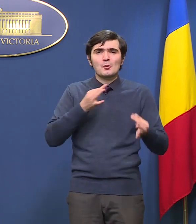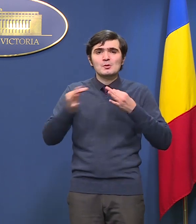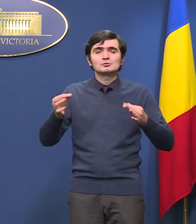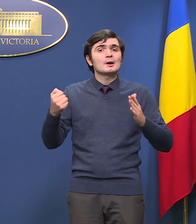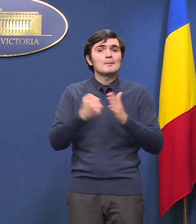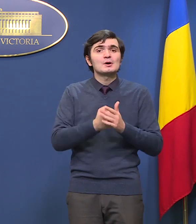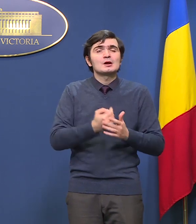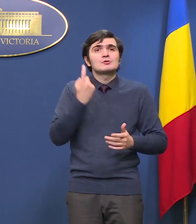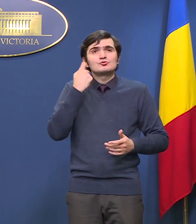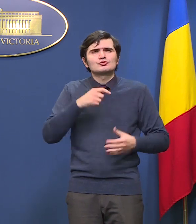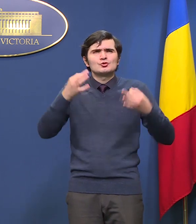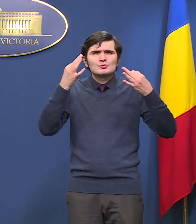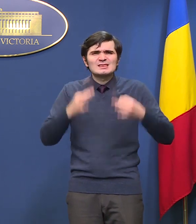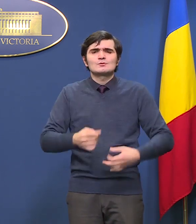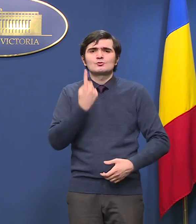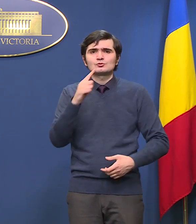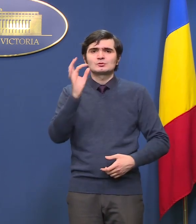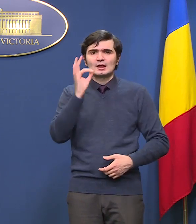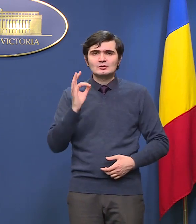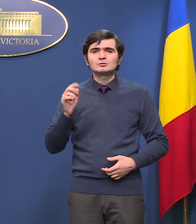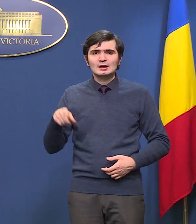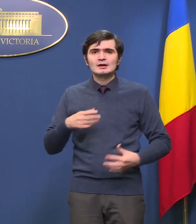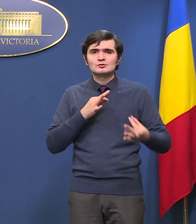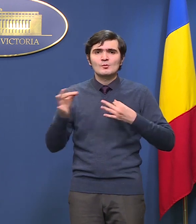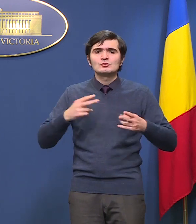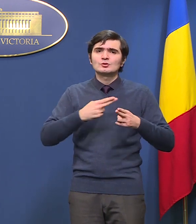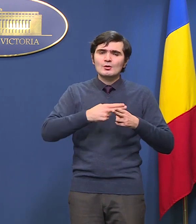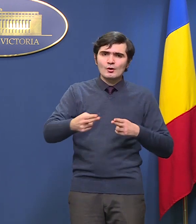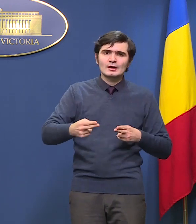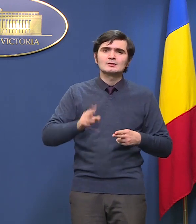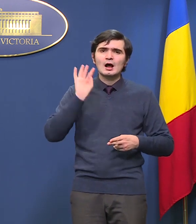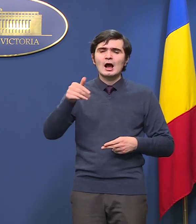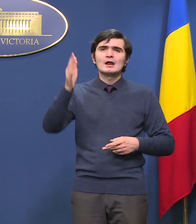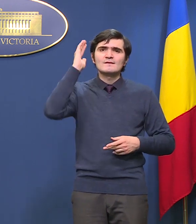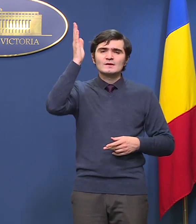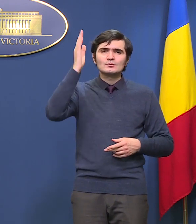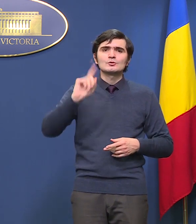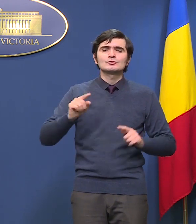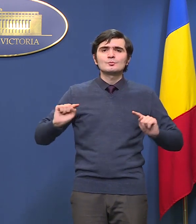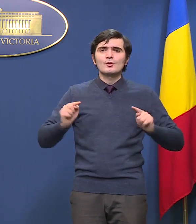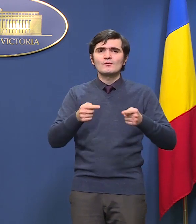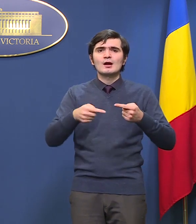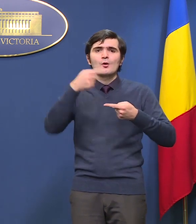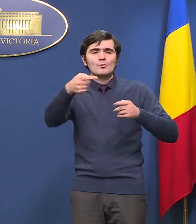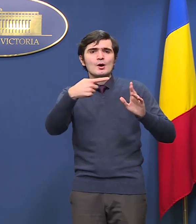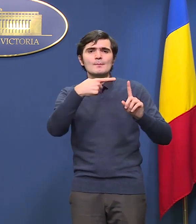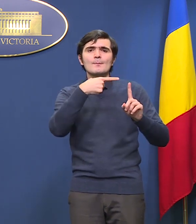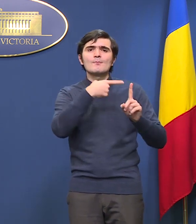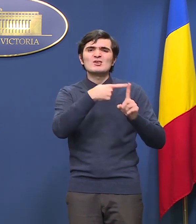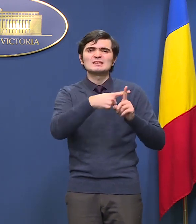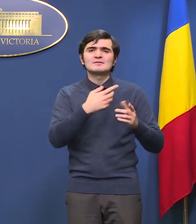convinși 100% că această măsură este corectă, este sustenabilă și generează efecte benefice pentru